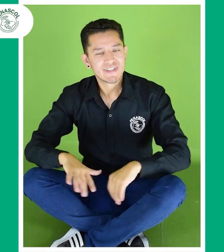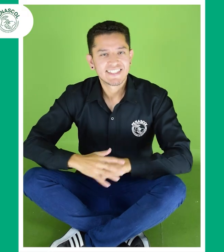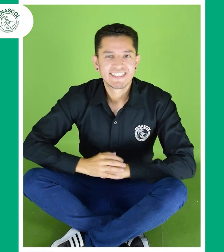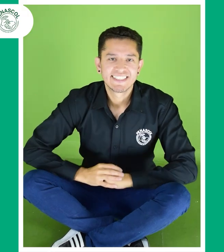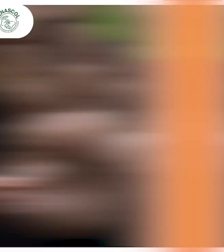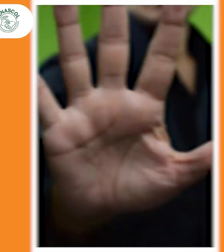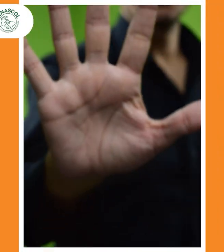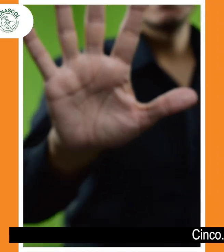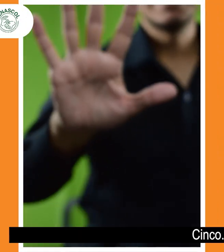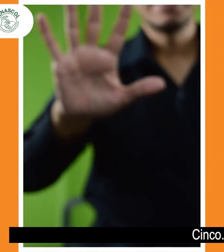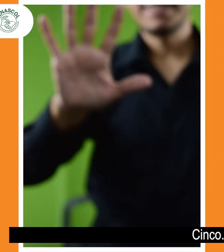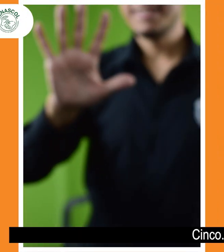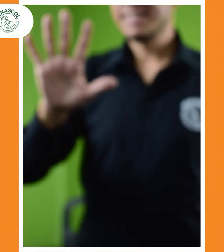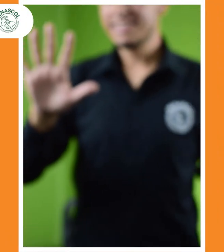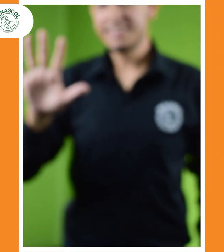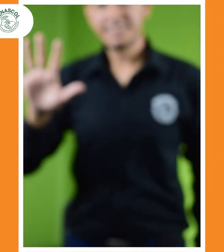5.